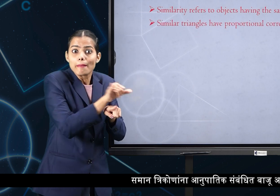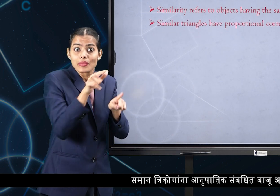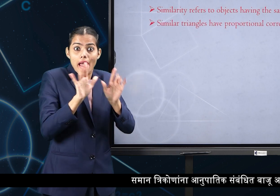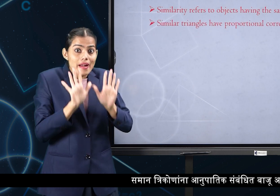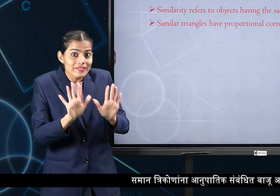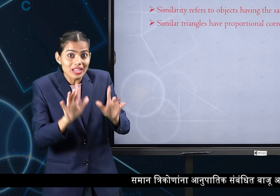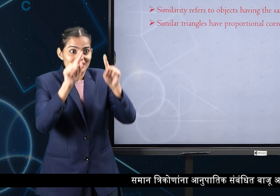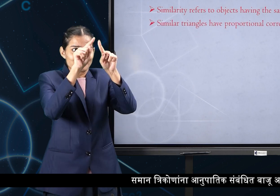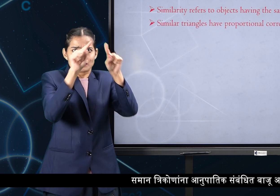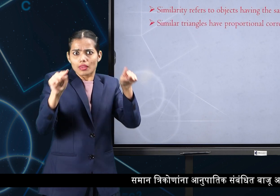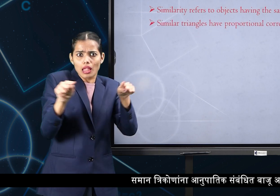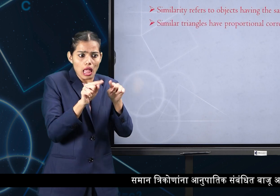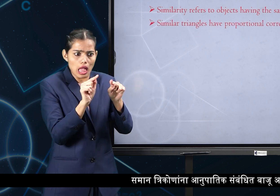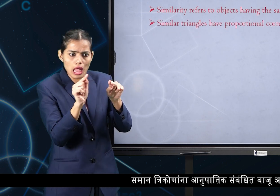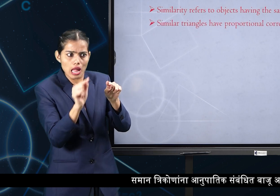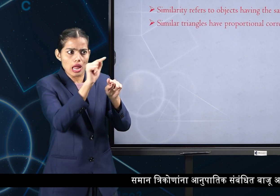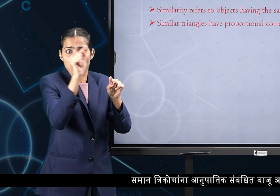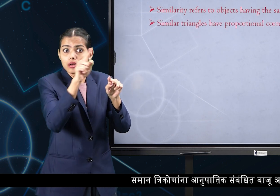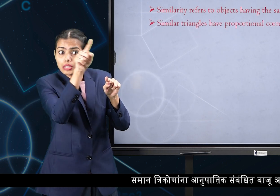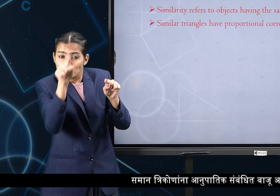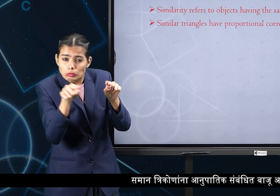त्रिकोणांना अनुपातिक संबंधित बाजू असतात.